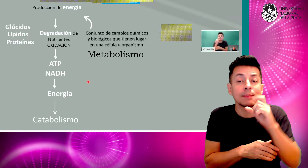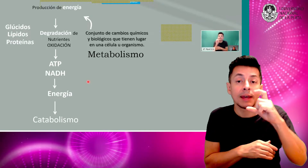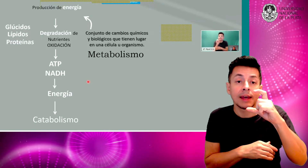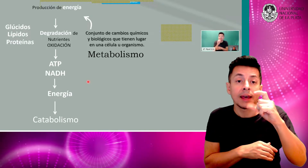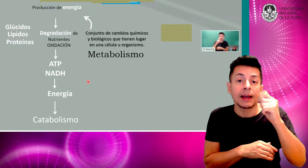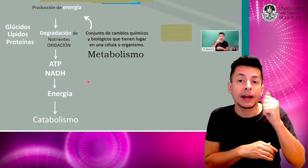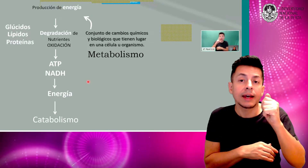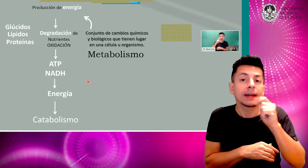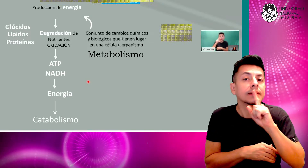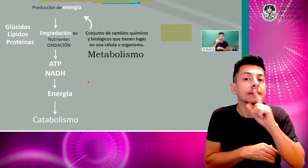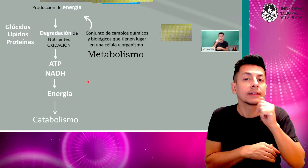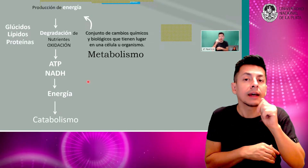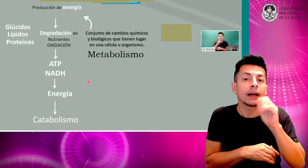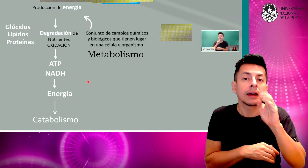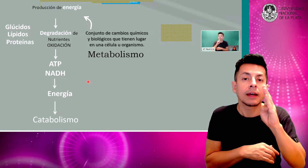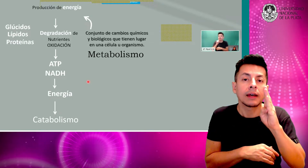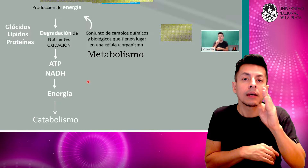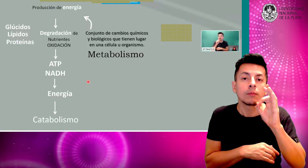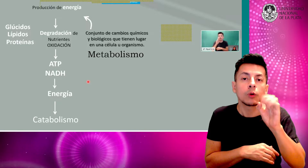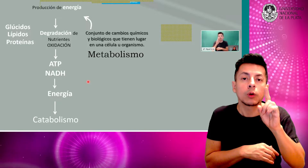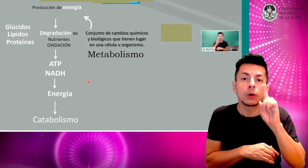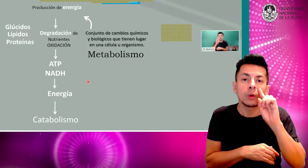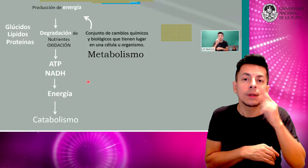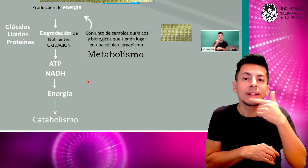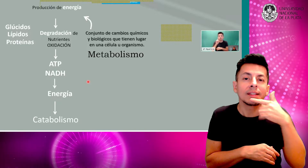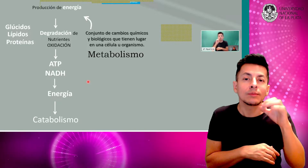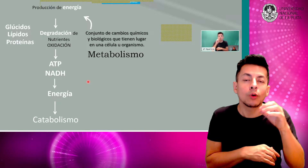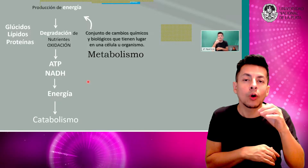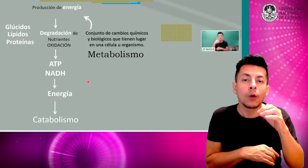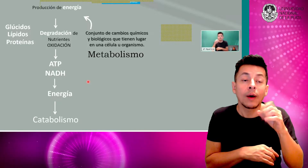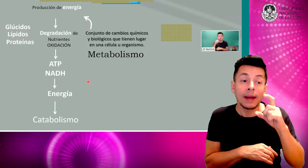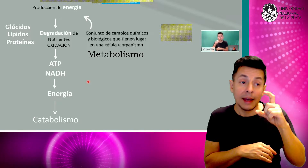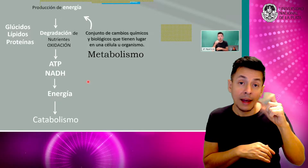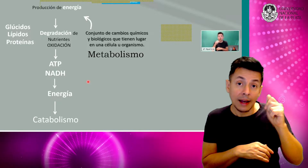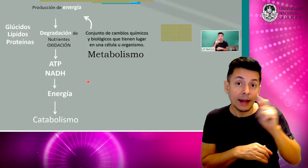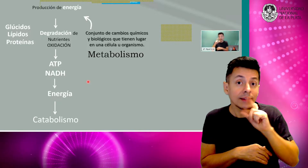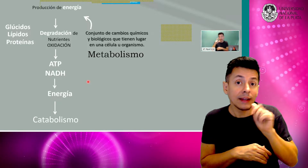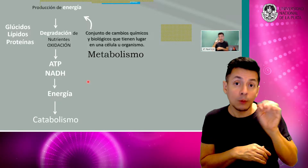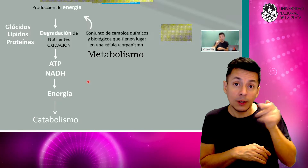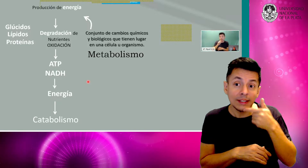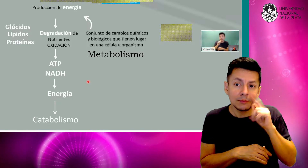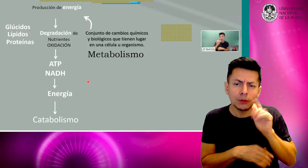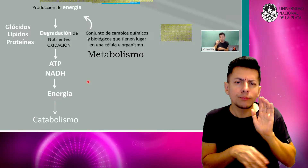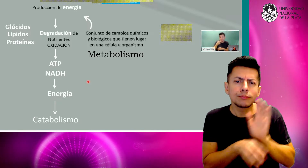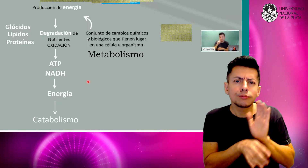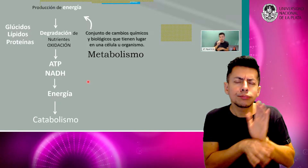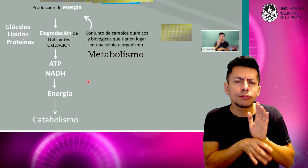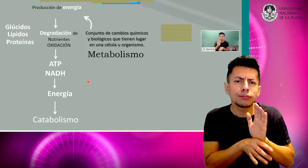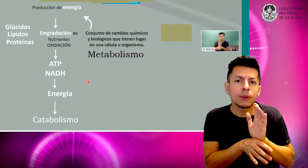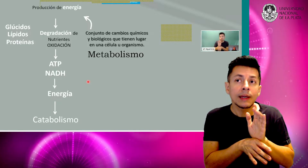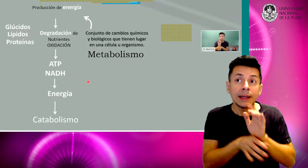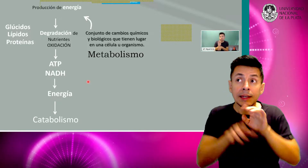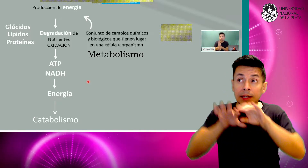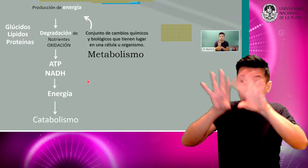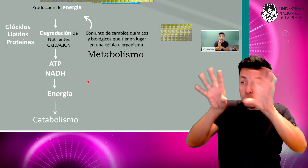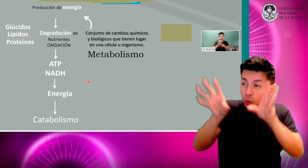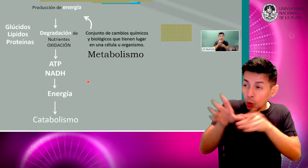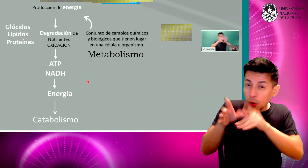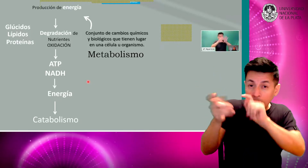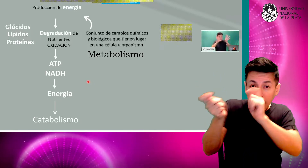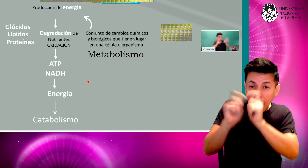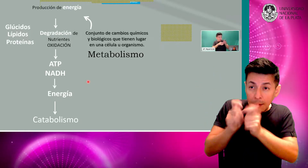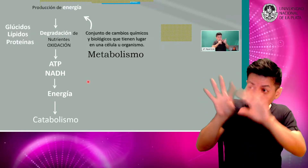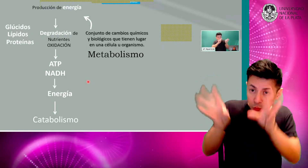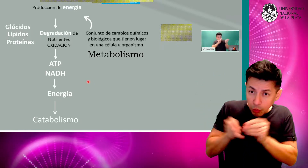catabolismo. Es la parte, el catabolismo es la parte del metabolismo que obtiene ATP